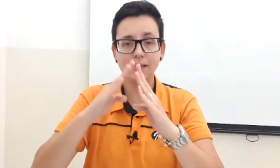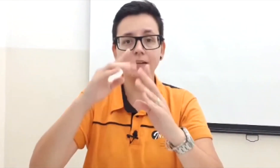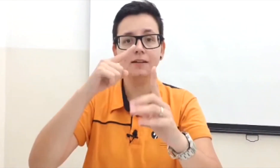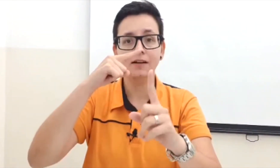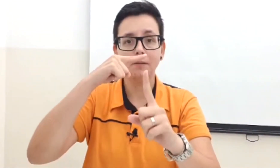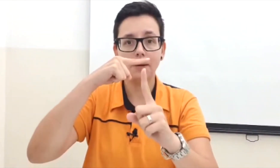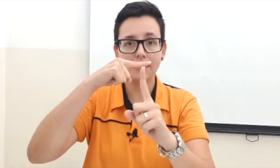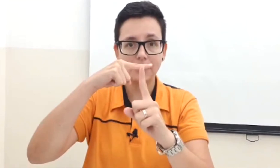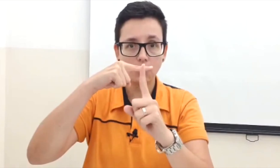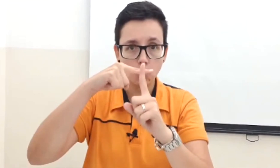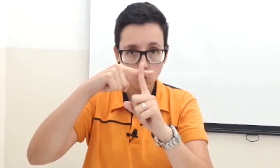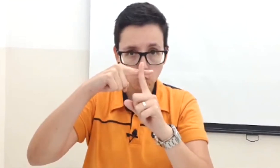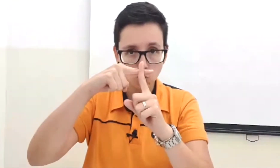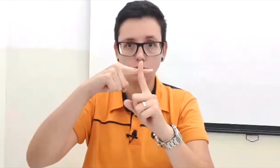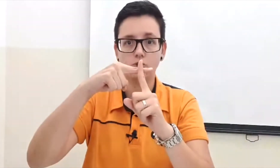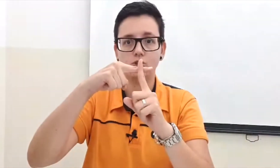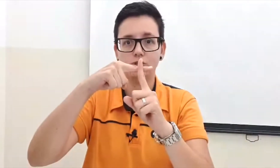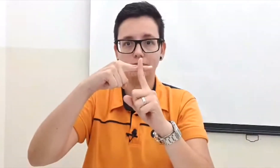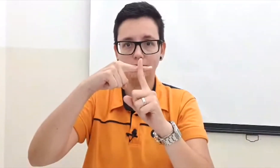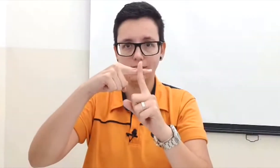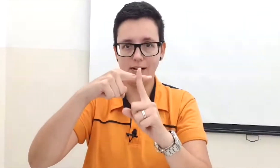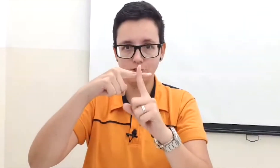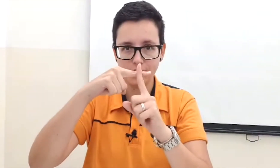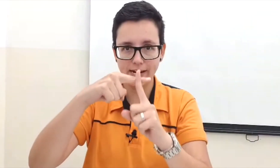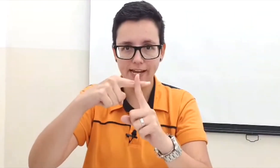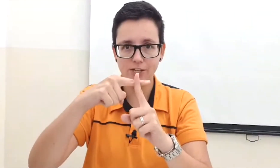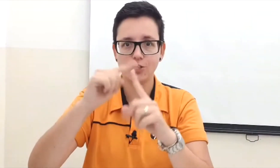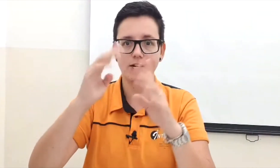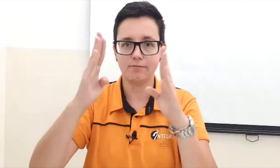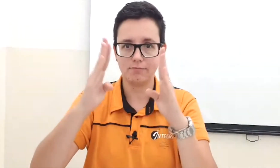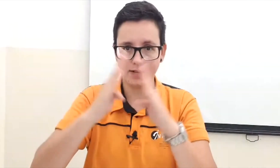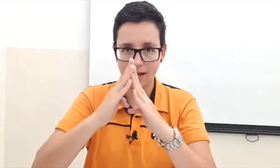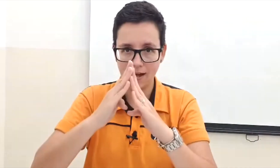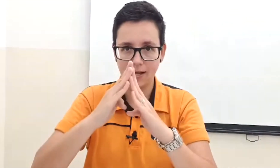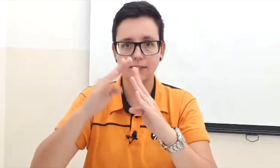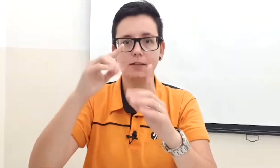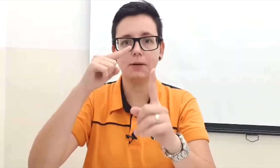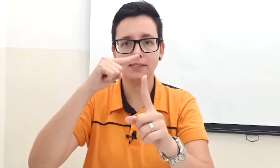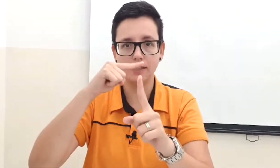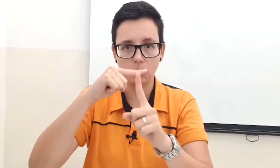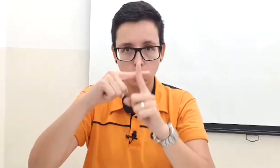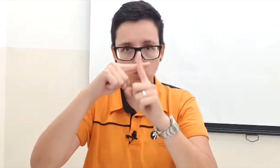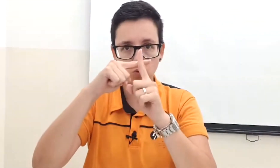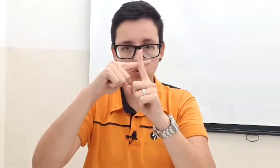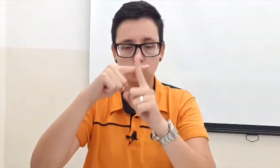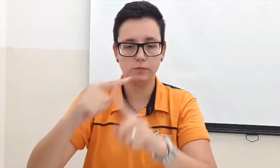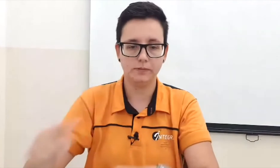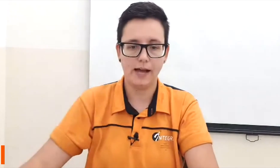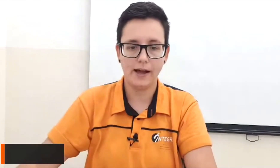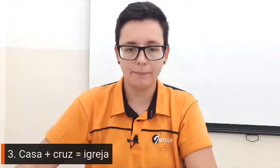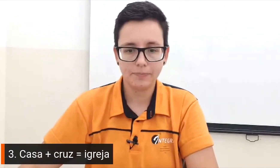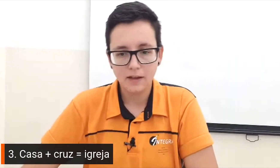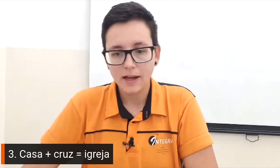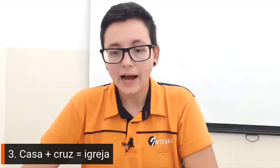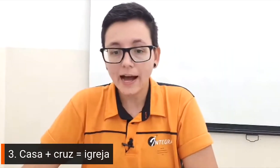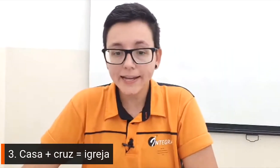Casa mais a cruz. Sinal de igreja. Casa mais a cruz, tá? Aí